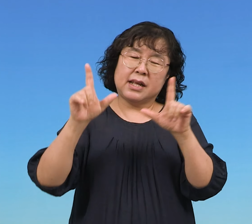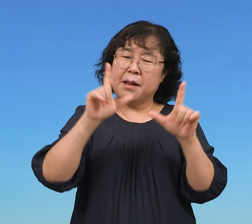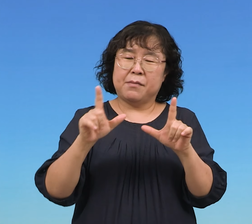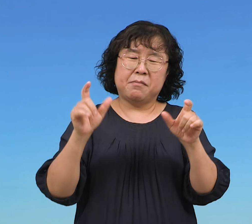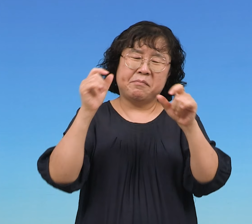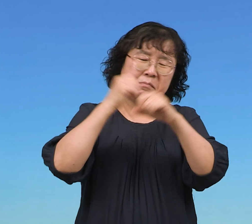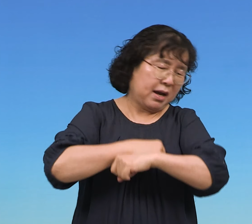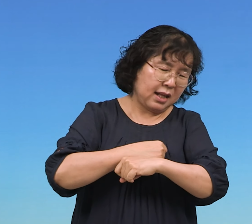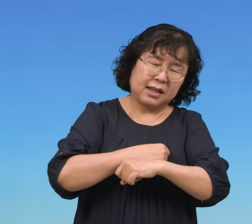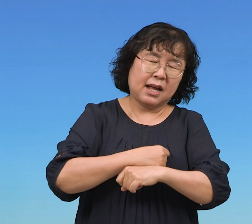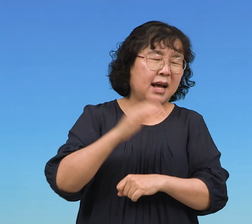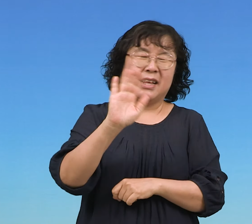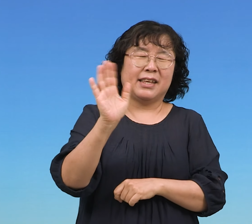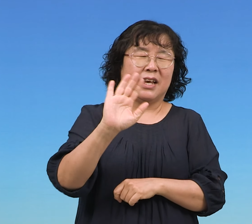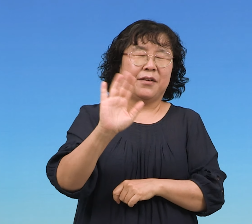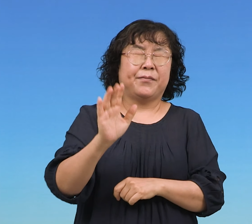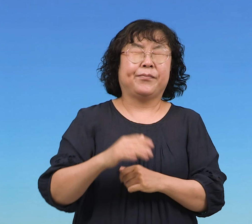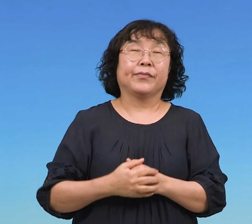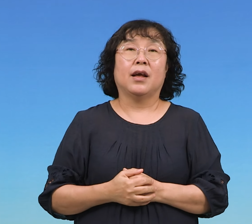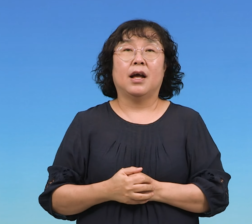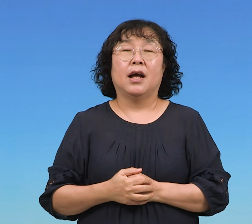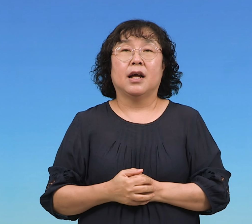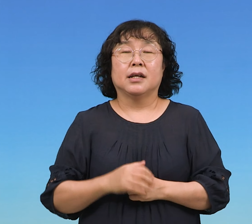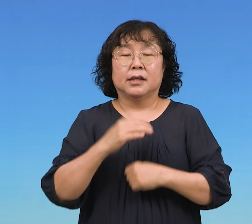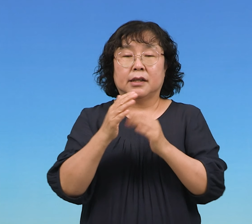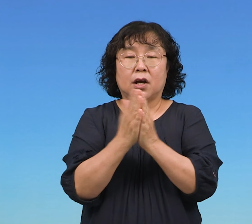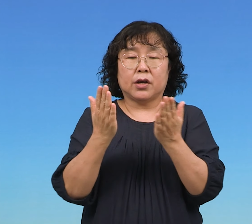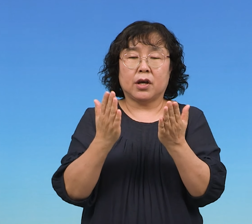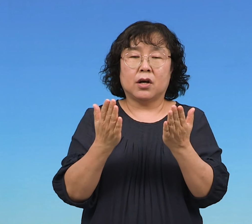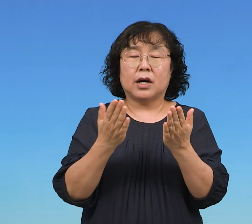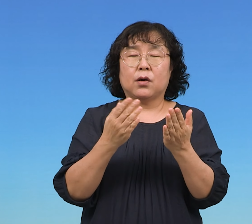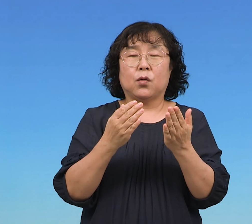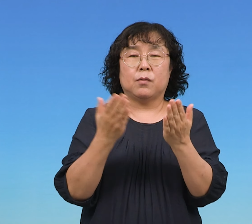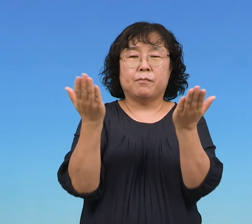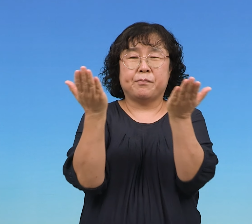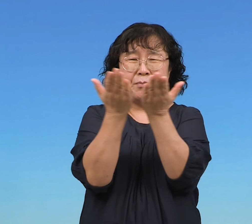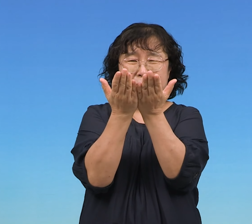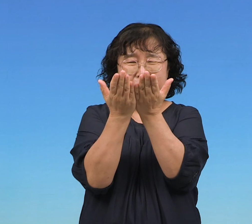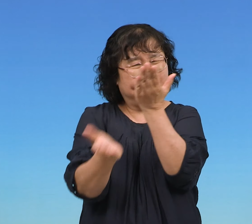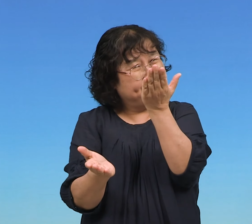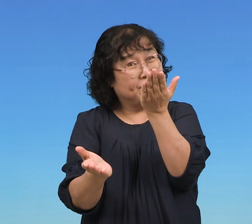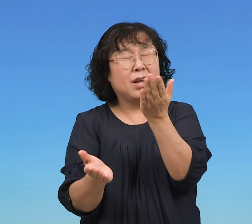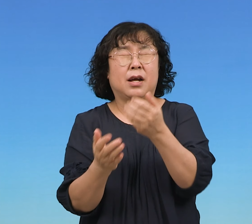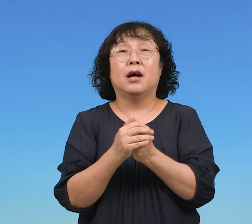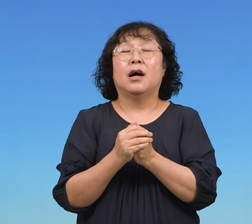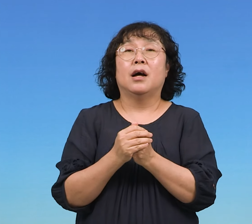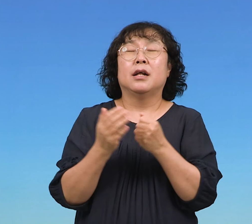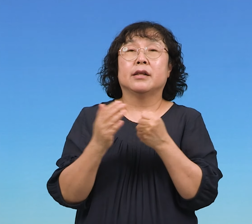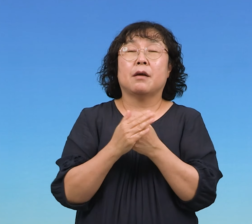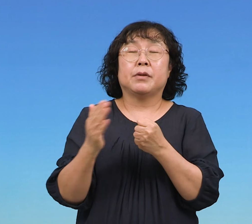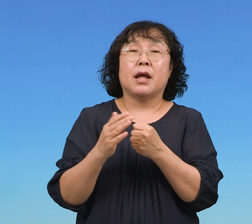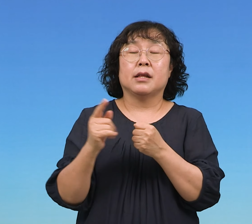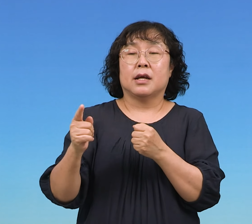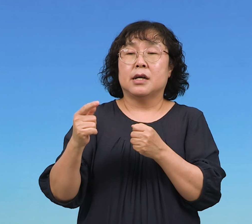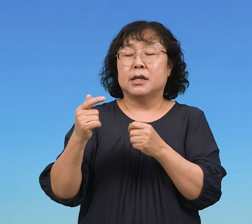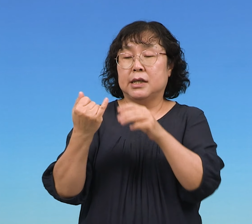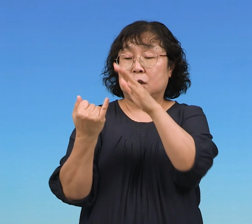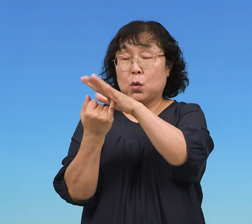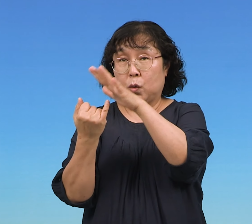그거는 성경적이지 않습니다. 그래서 제가 이 소녀 보고 내비게이션 소녀다, 이제 그렇게